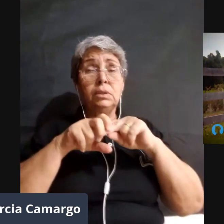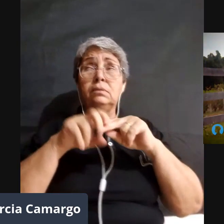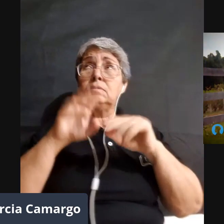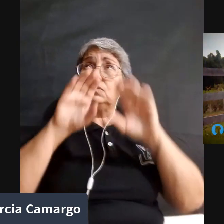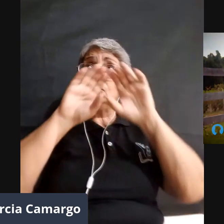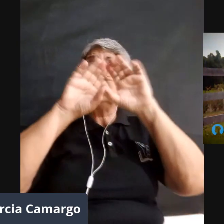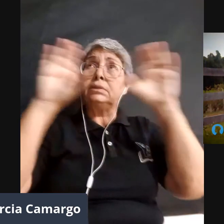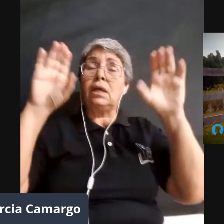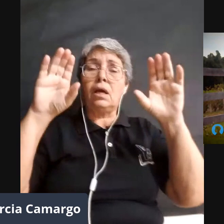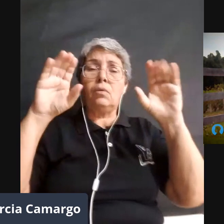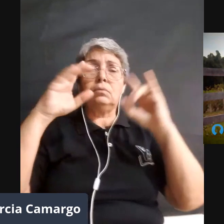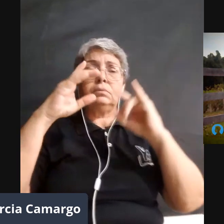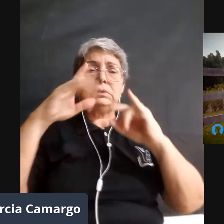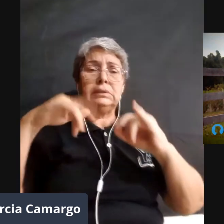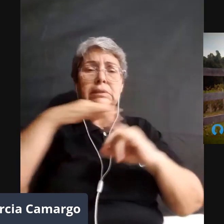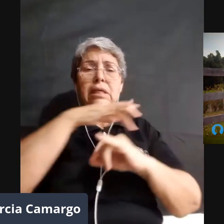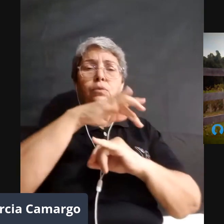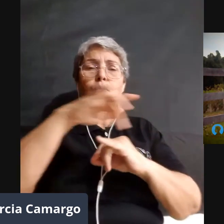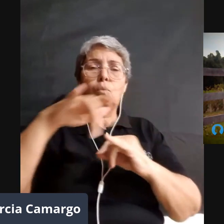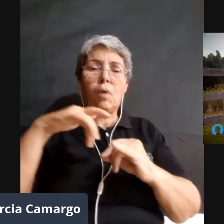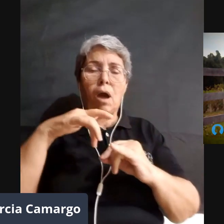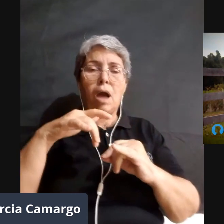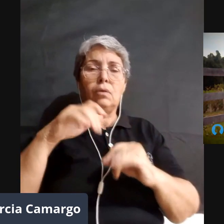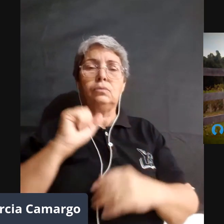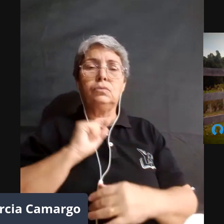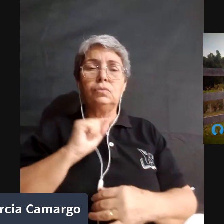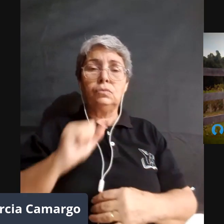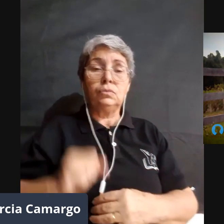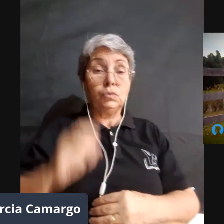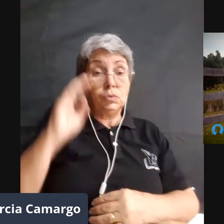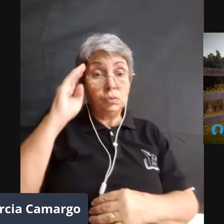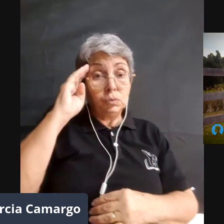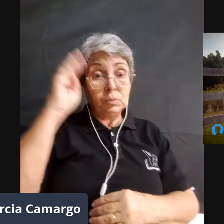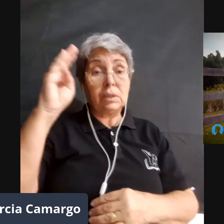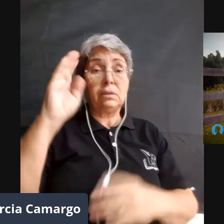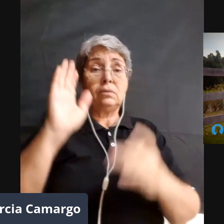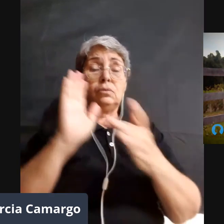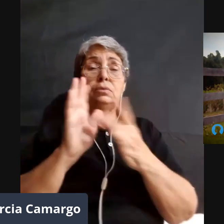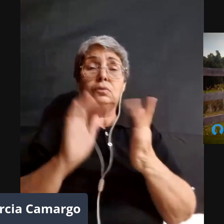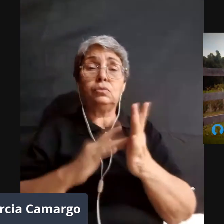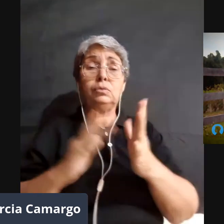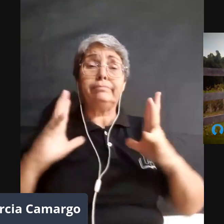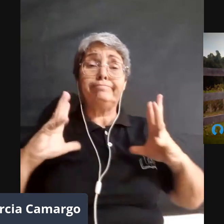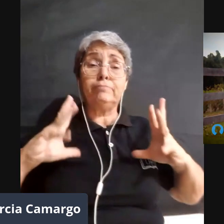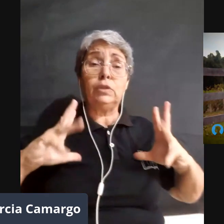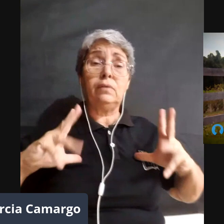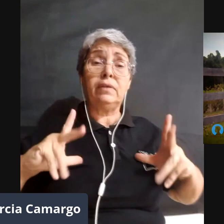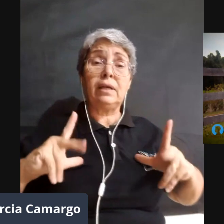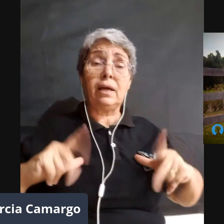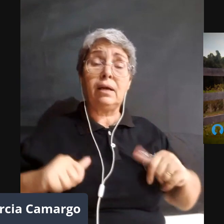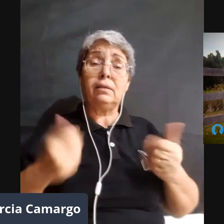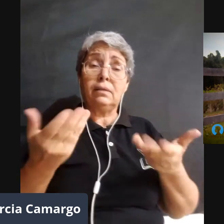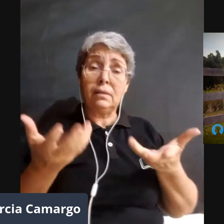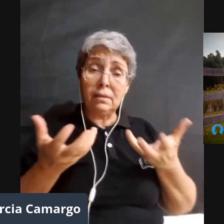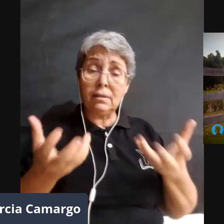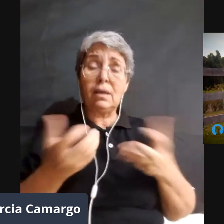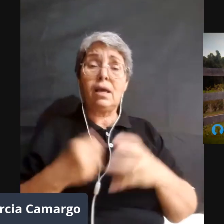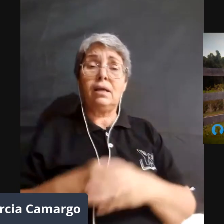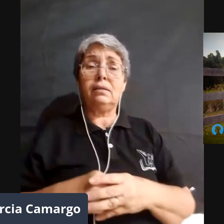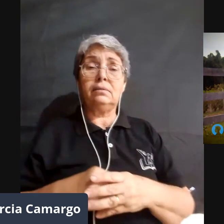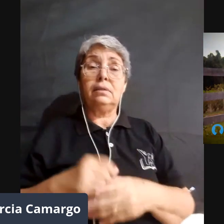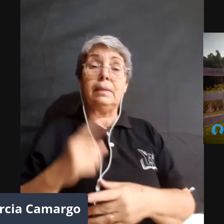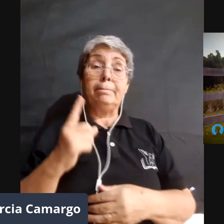exatamente isso que o nosso sumo sacerdote está tentando fazer desde 1844. A luz de 1888